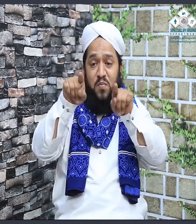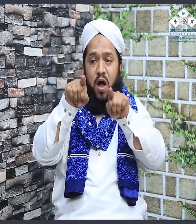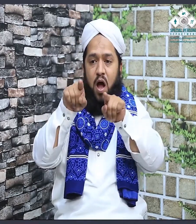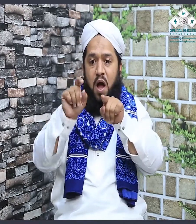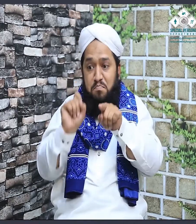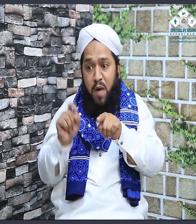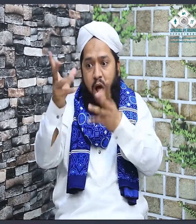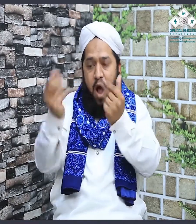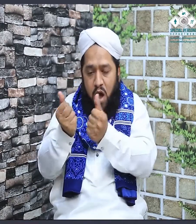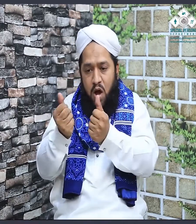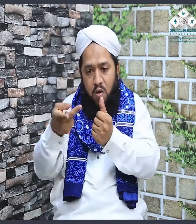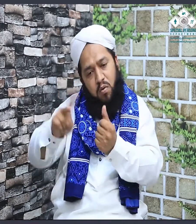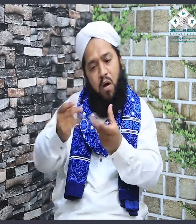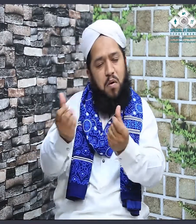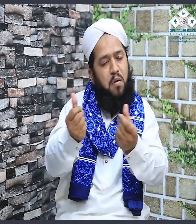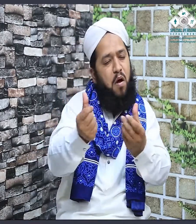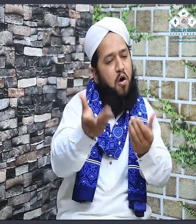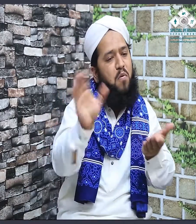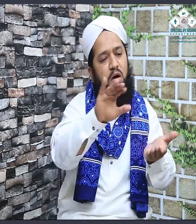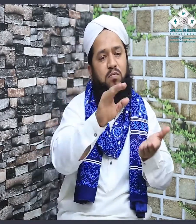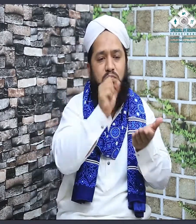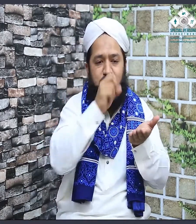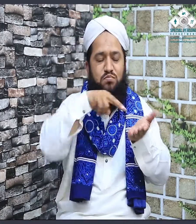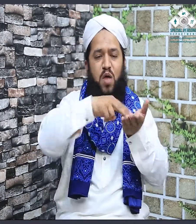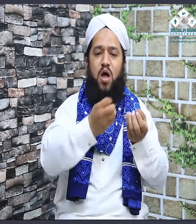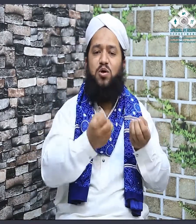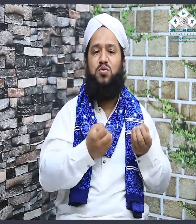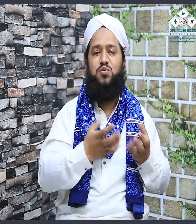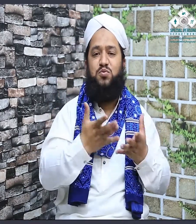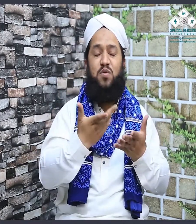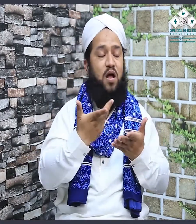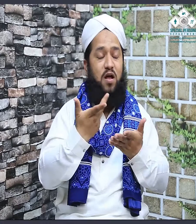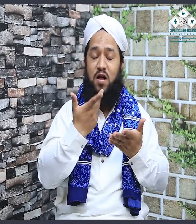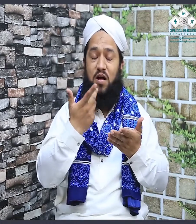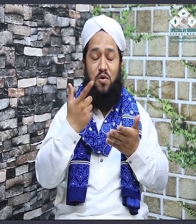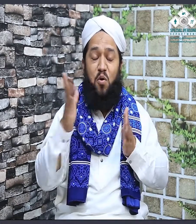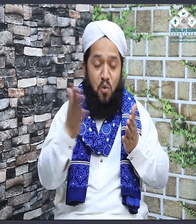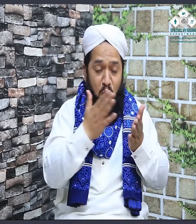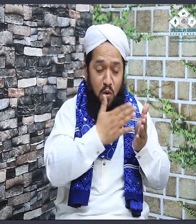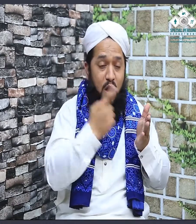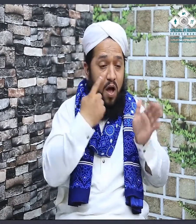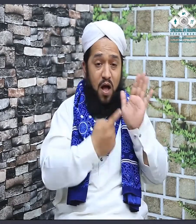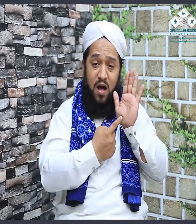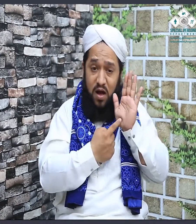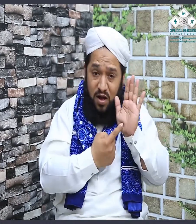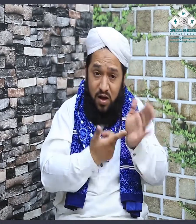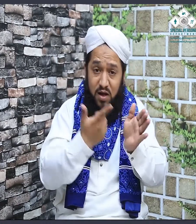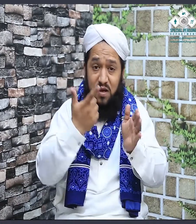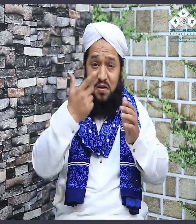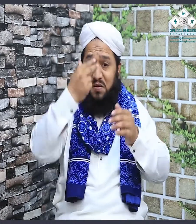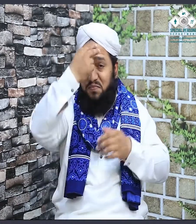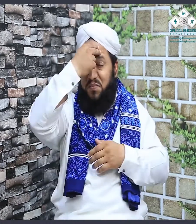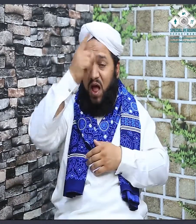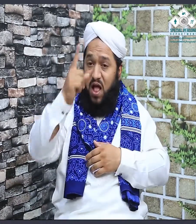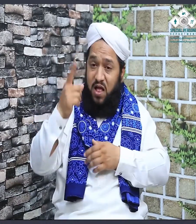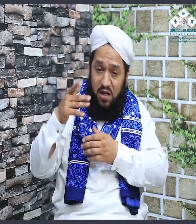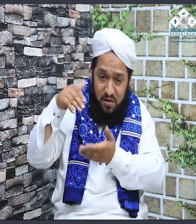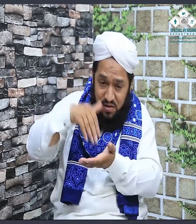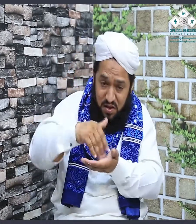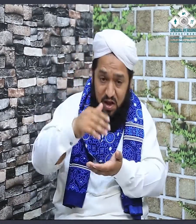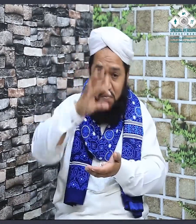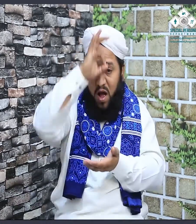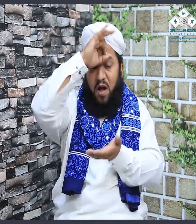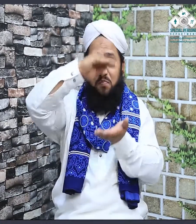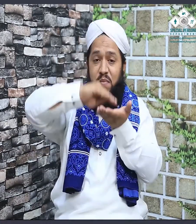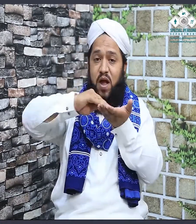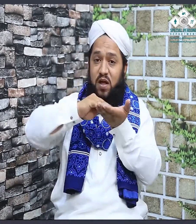غائب ہو جائے گی, ہلاک ہو جائے گی. جیسے احادیث میں کئی اور بھی نشانیاں ہیں, دجال کا فتنہ, امام مہدی کا ظہور, حضرت